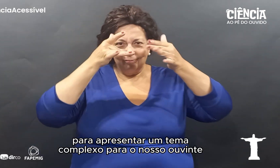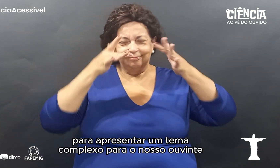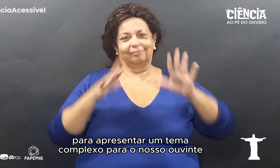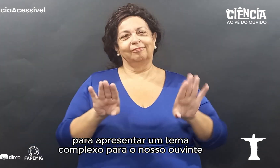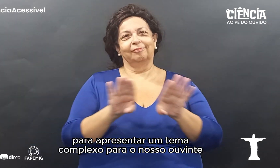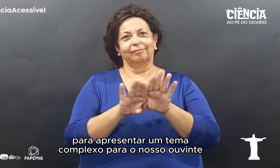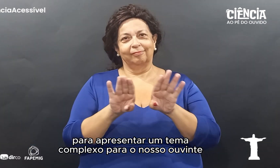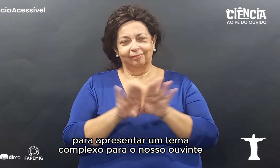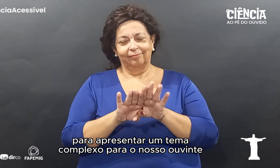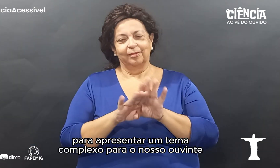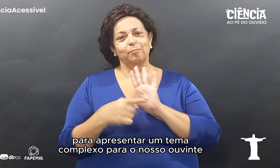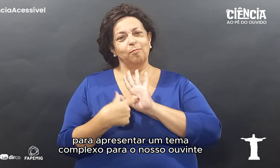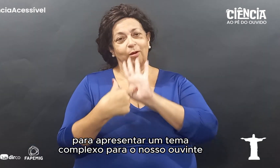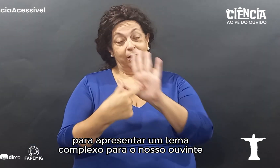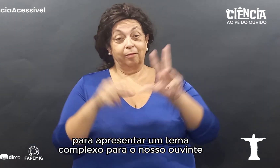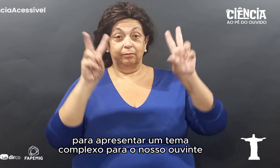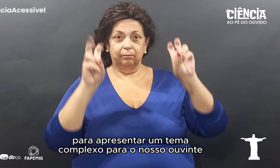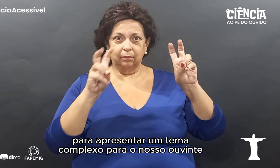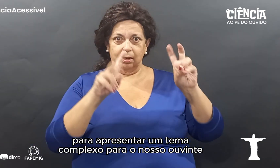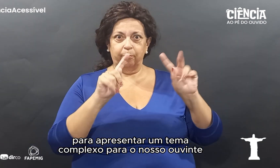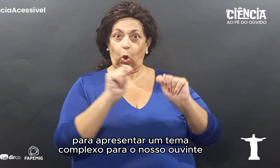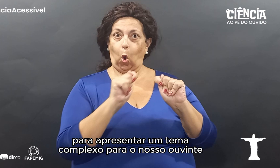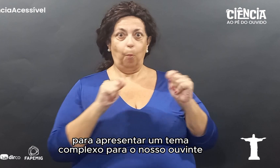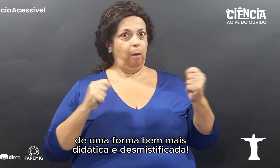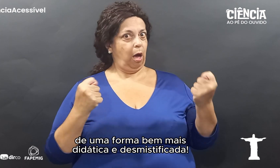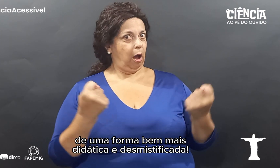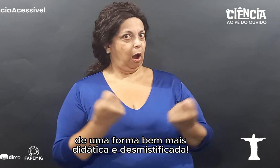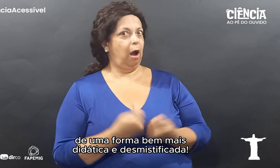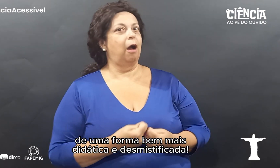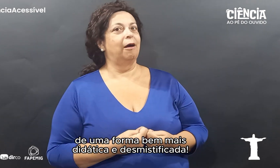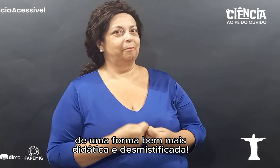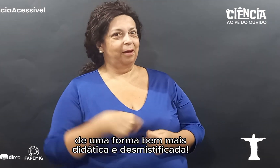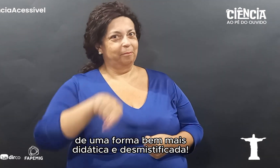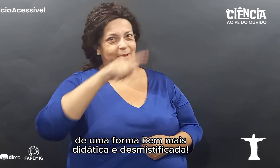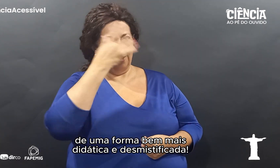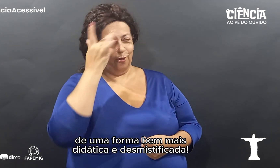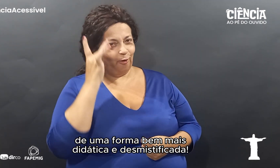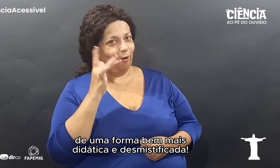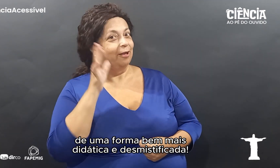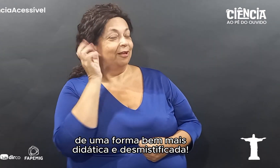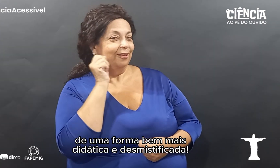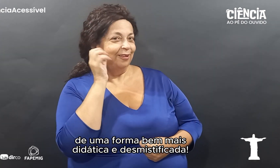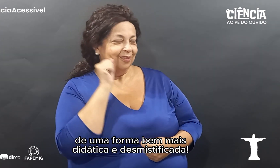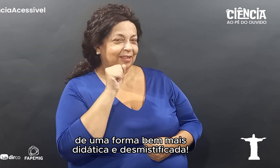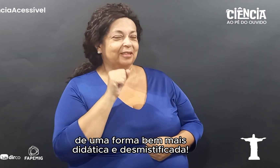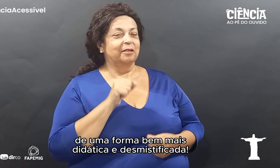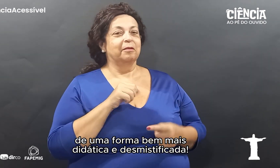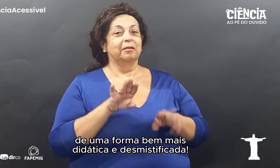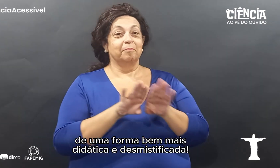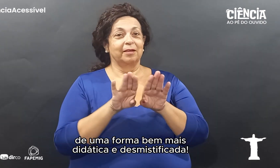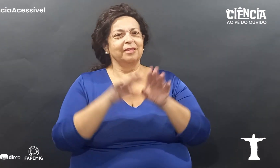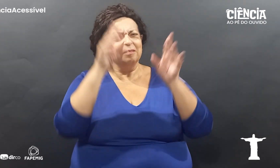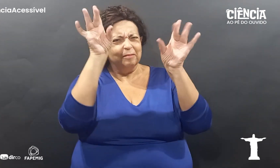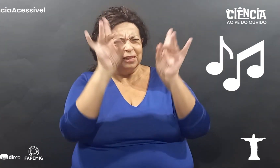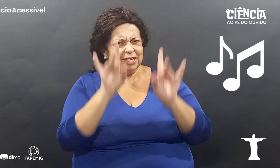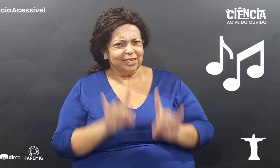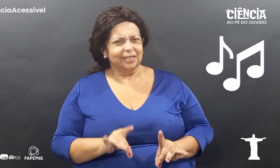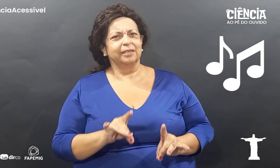justamente para apresentar um tema complexo para o nosso ouvinte de uma forma bem mais didática e